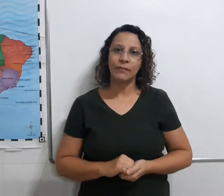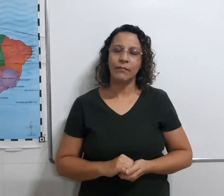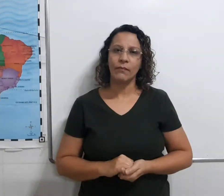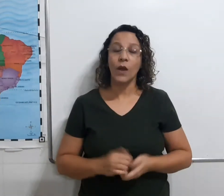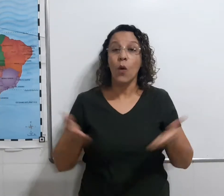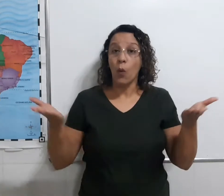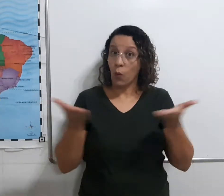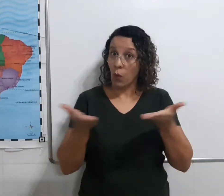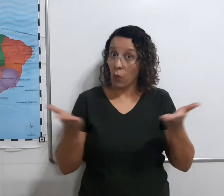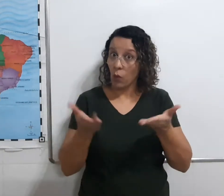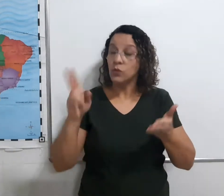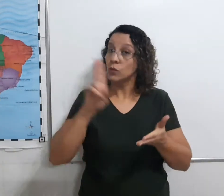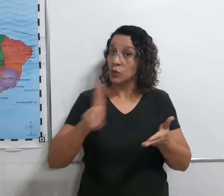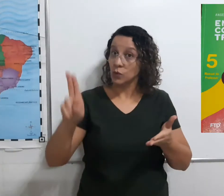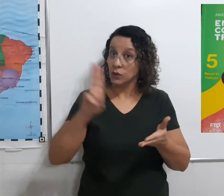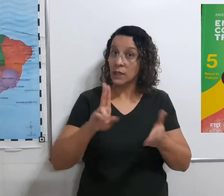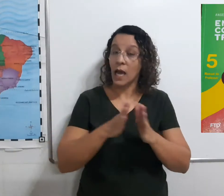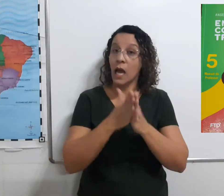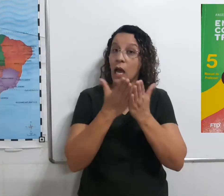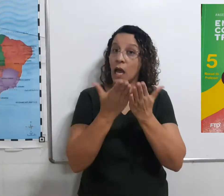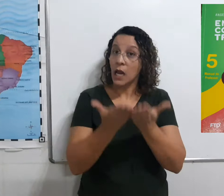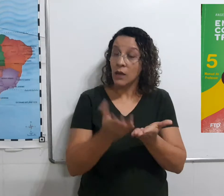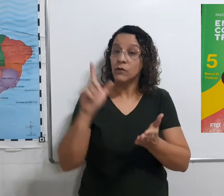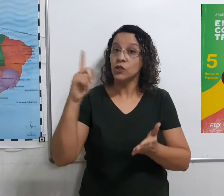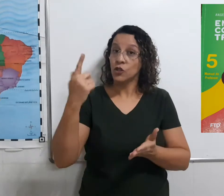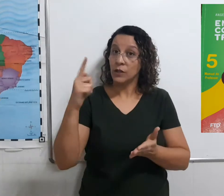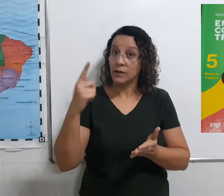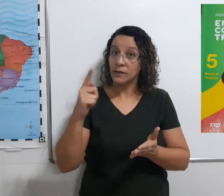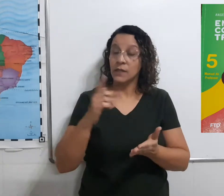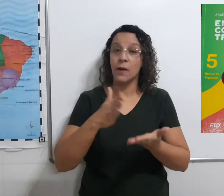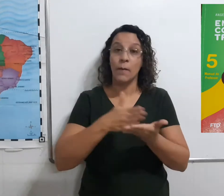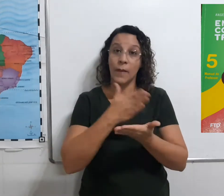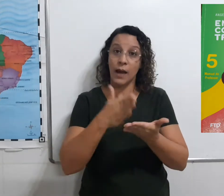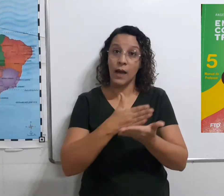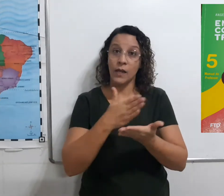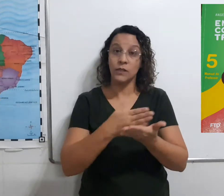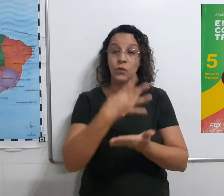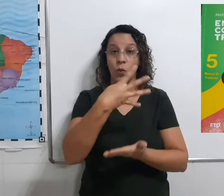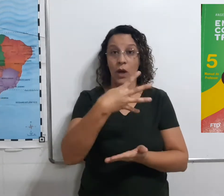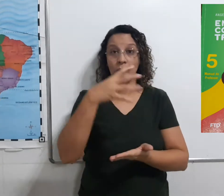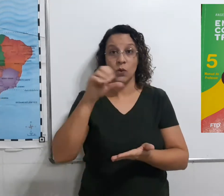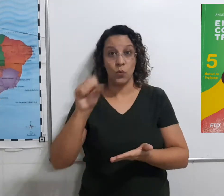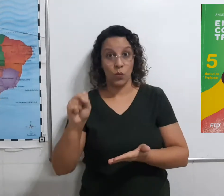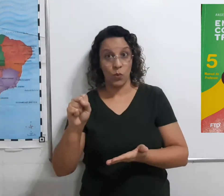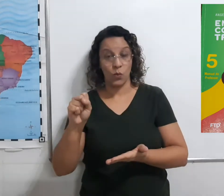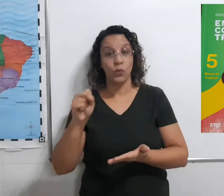livro de Geografia nas páginas 48 e 49.